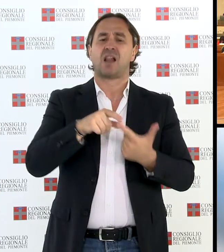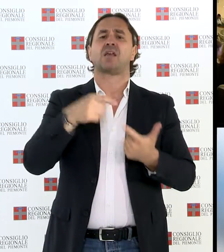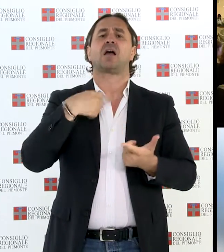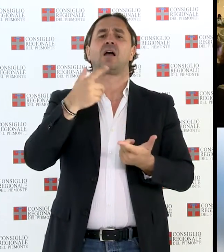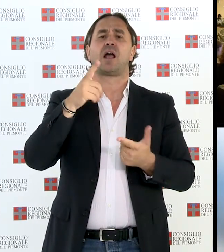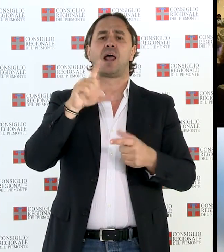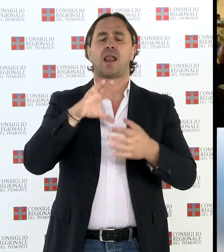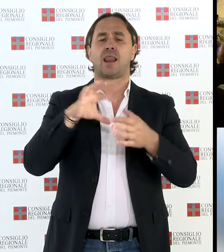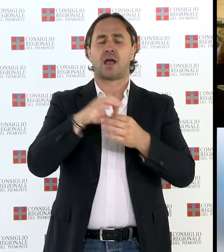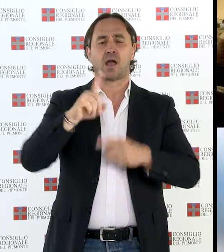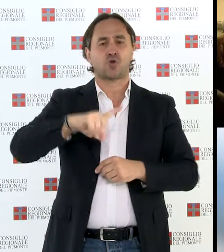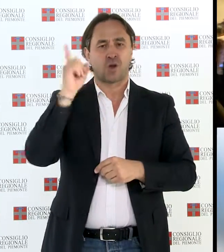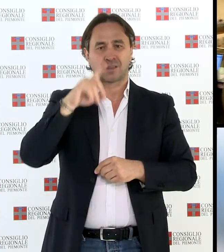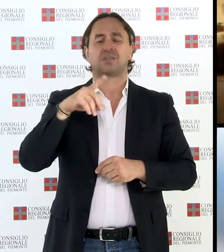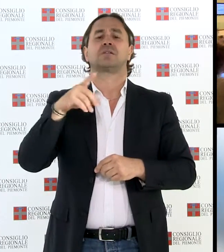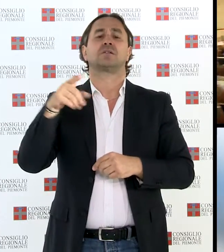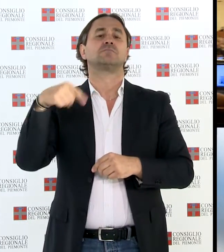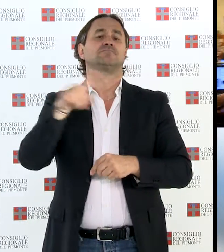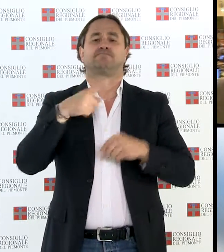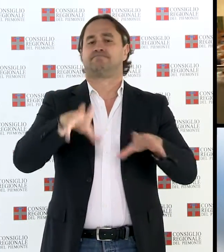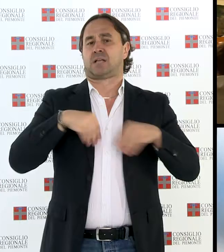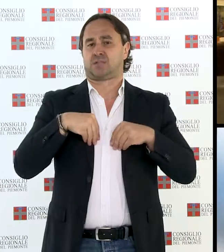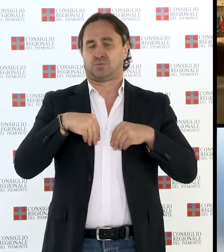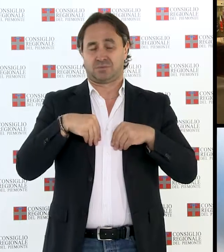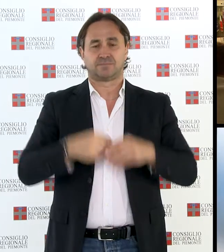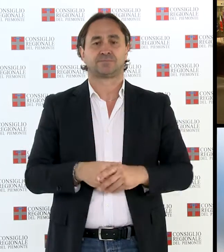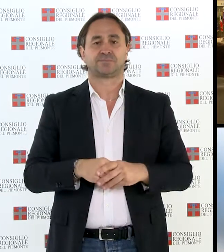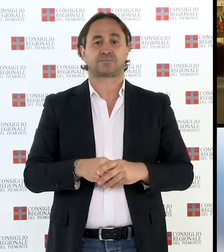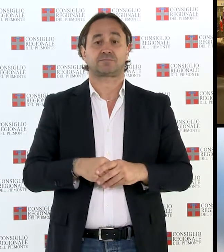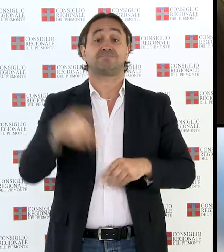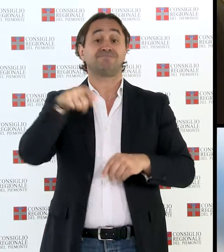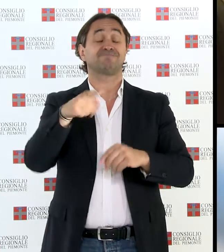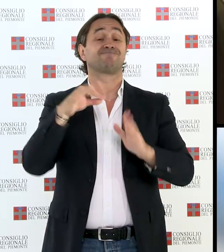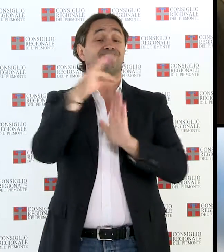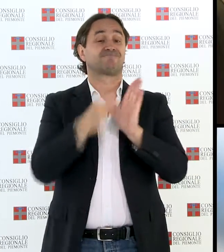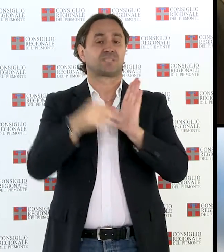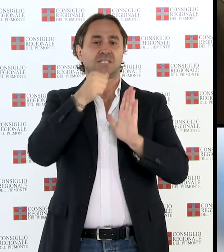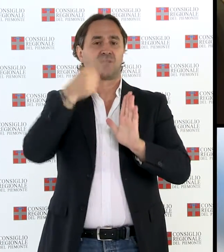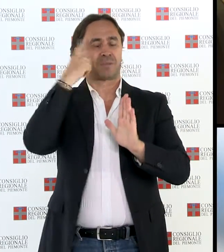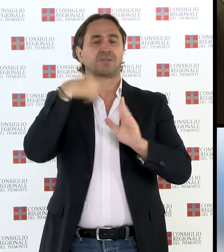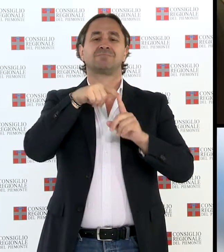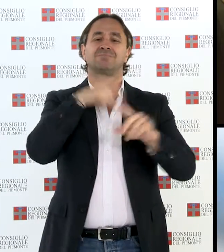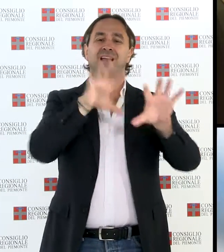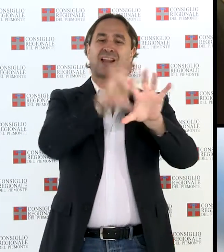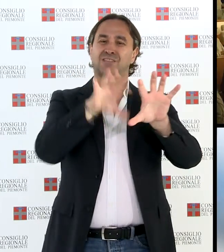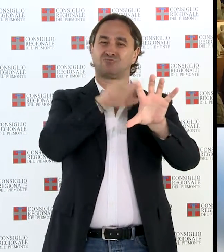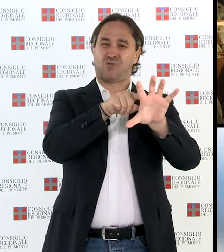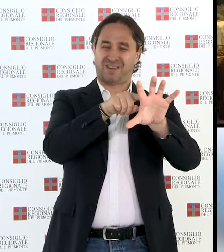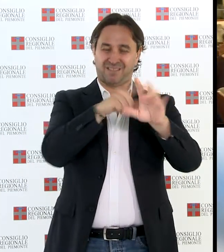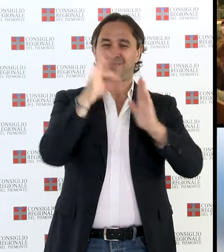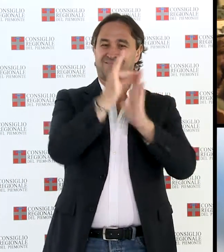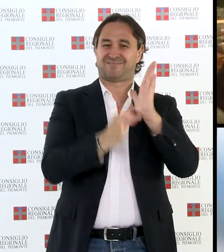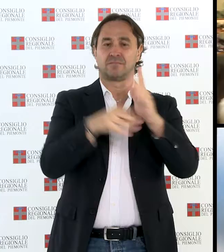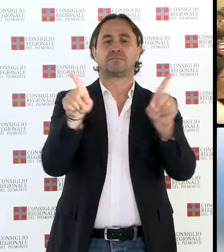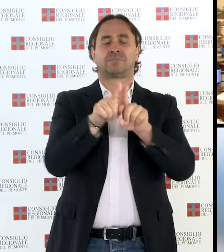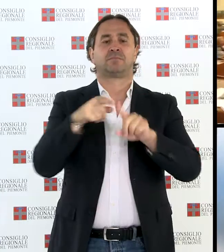Fratelli d'Italia. La ricapitalizzazione si è resa necessaria per adeguare la normativa regionale a quella nazionale ed europea in materia